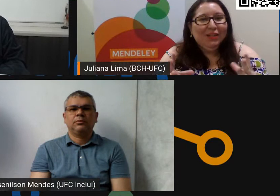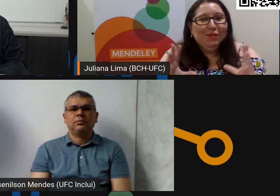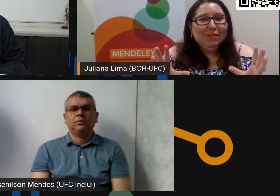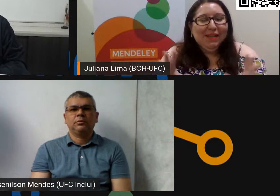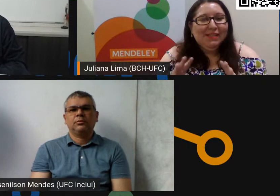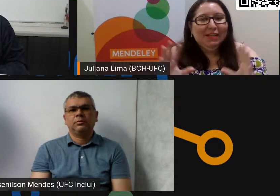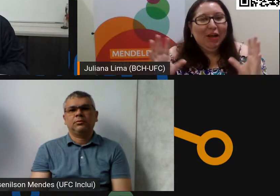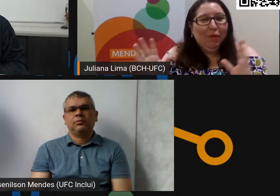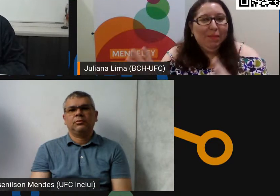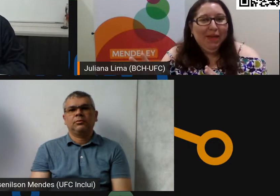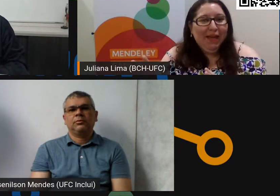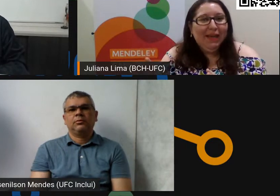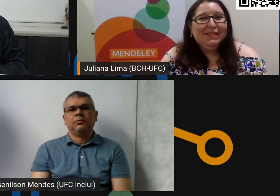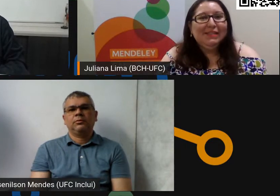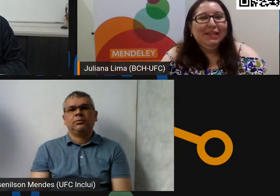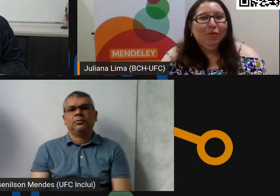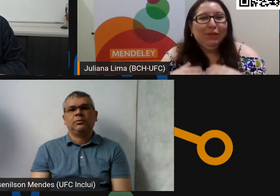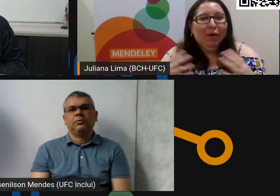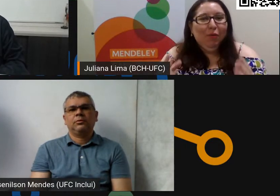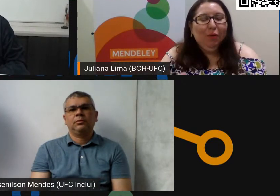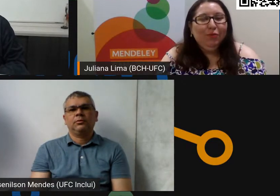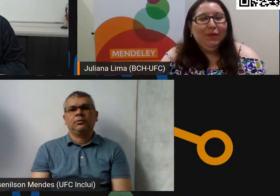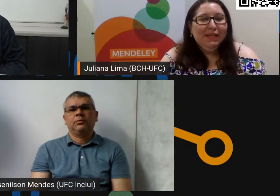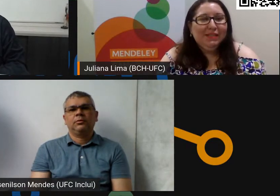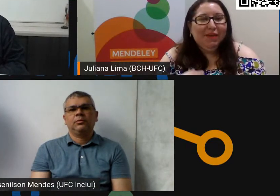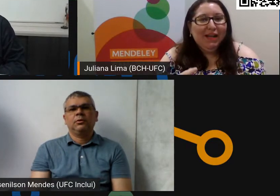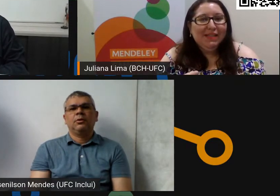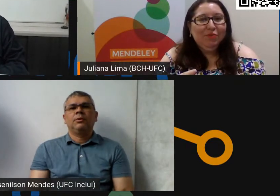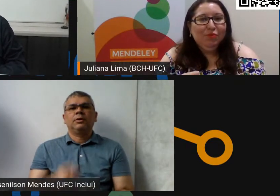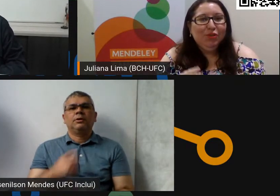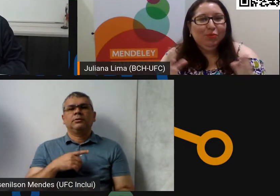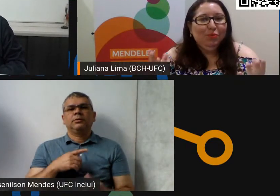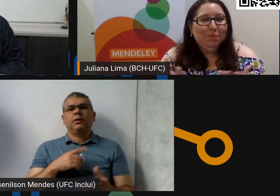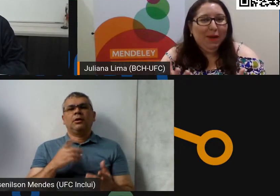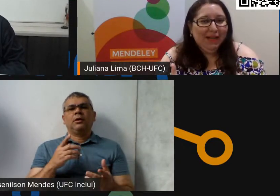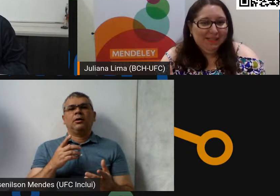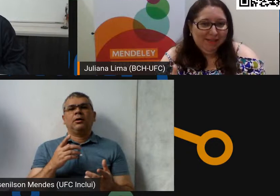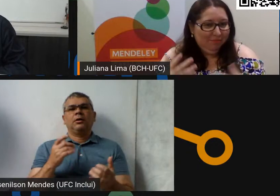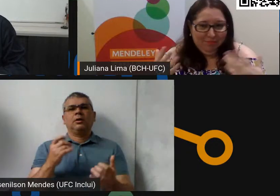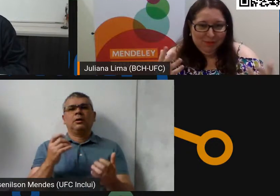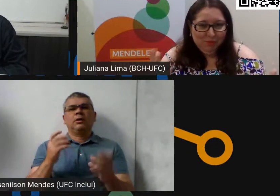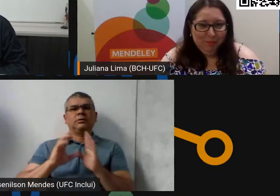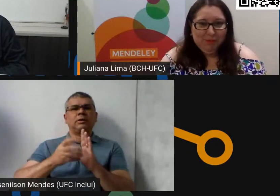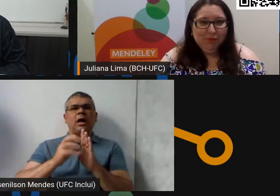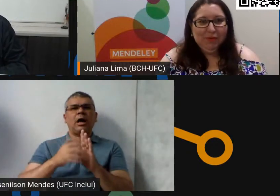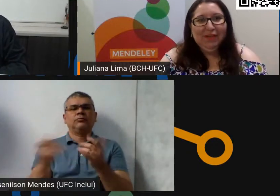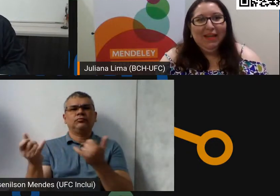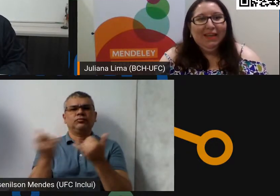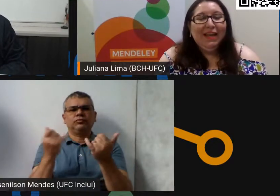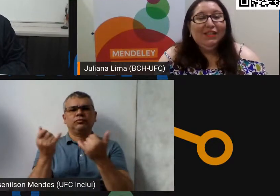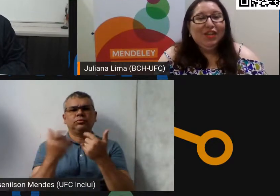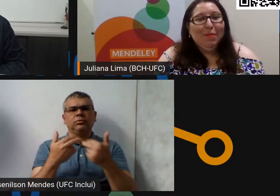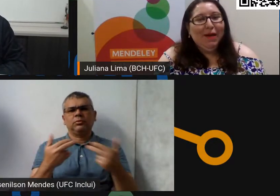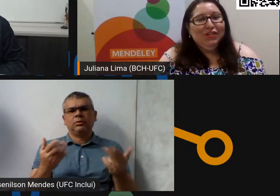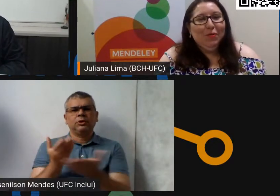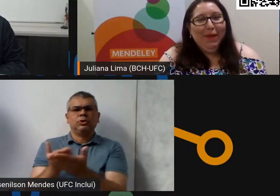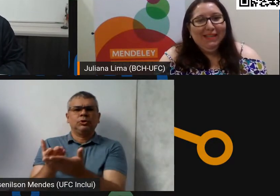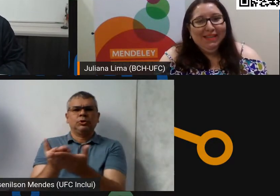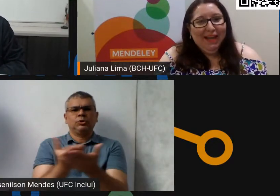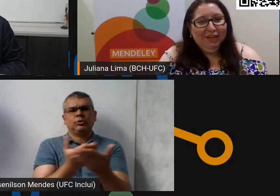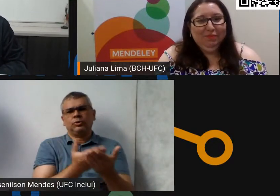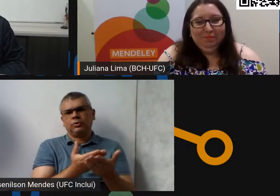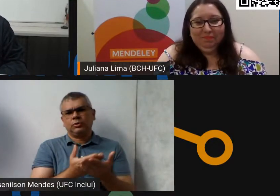desses dados, vamos dizer assim, da OMS ou da ONU, eles fazem um estudo de base, segundo a pessoa, tá. Eles têm um